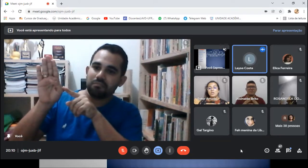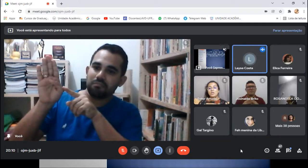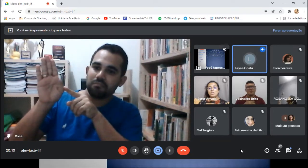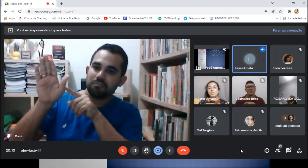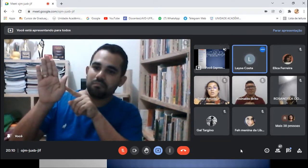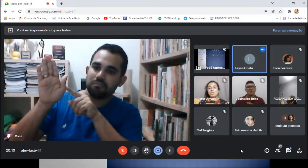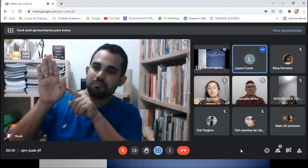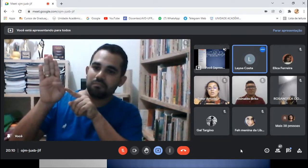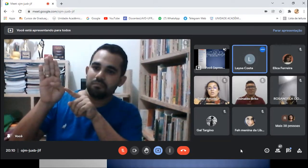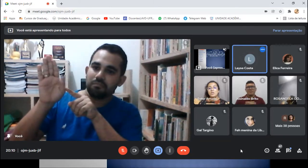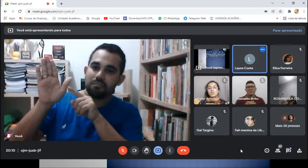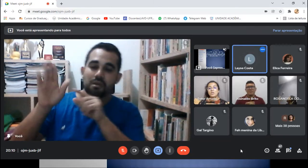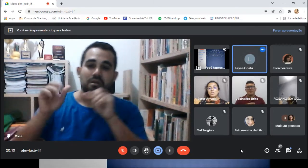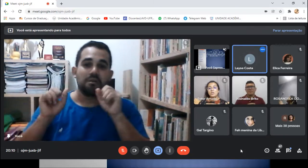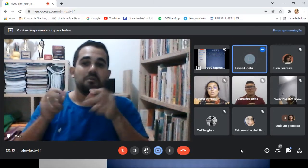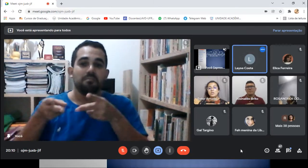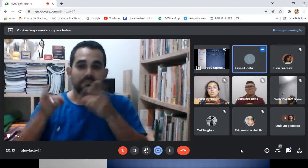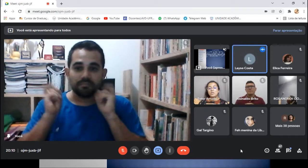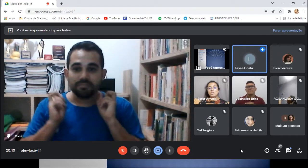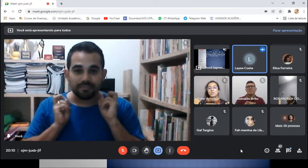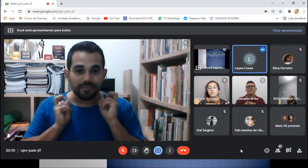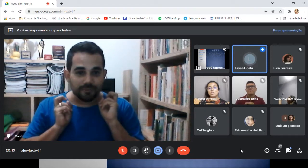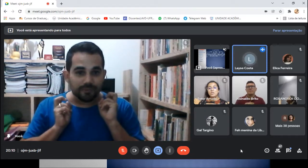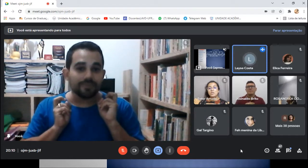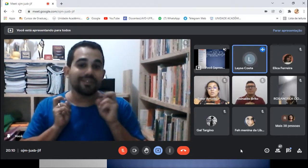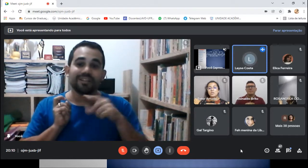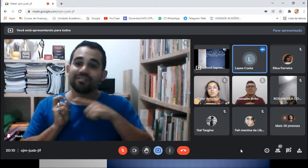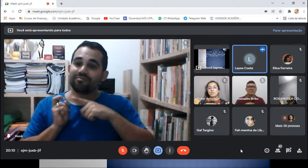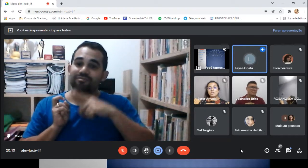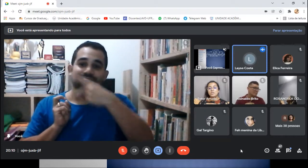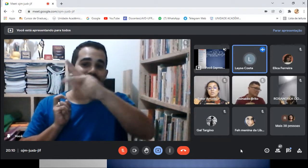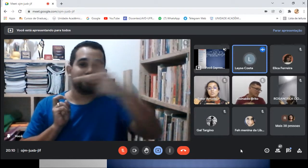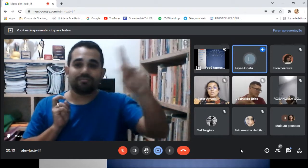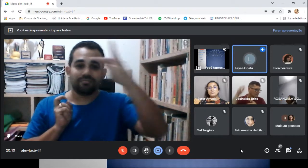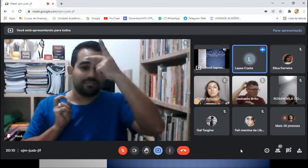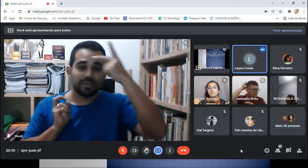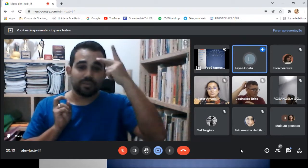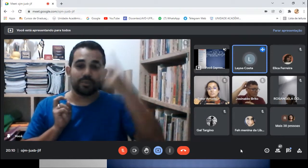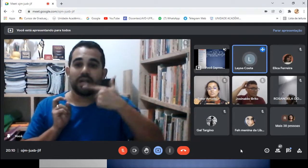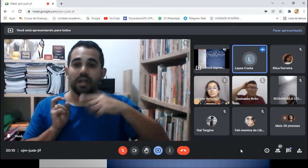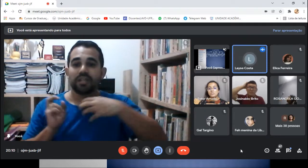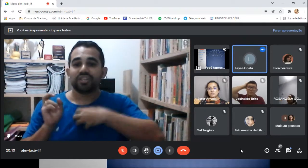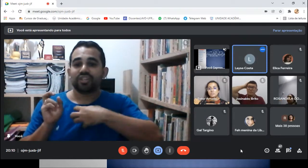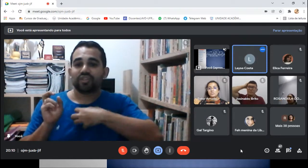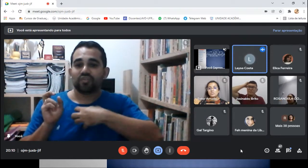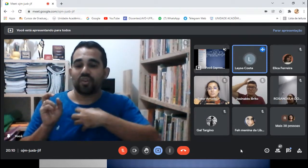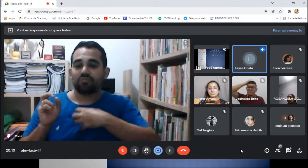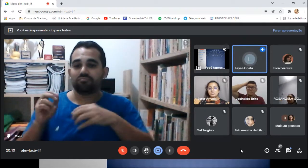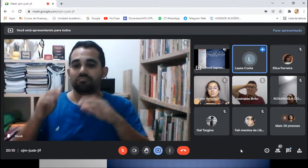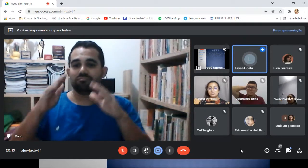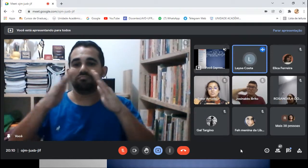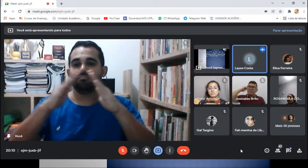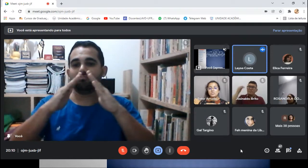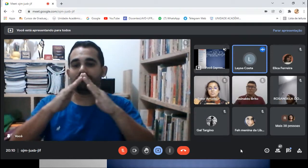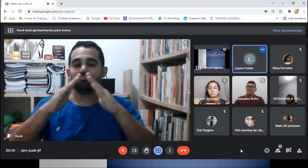B. Há esta variação combinatória. Vocês percebem? Isso são variantes